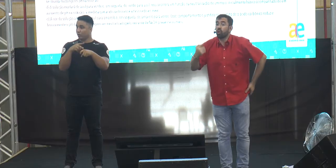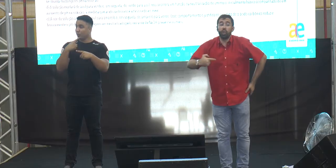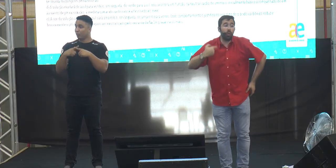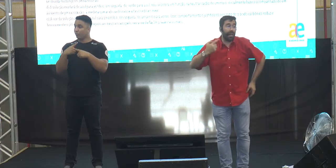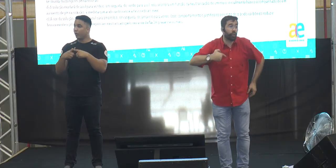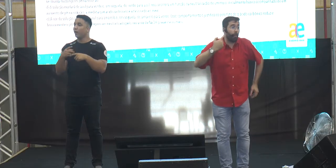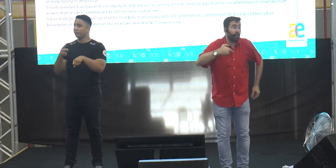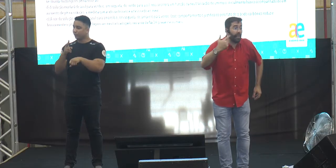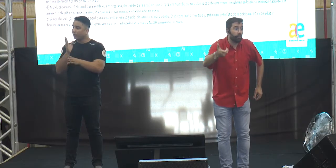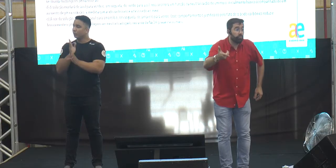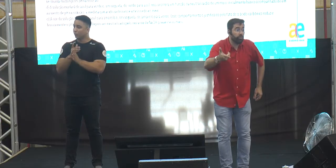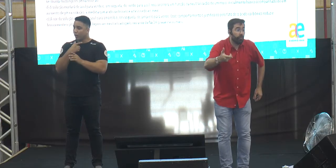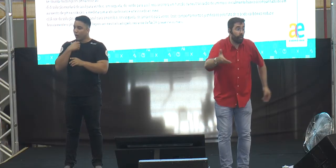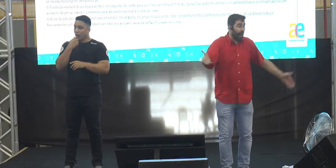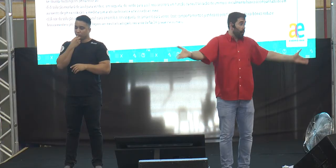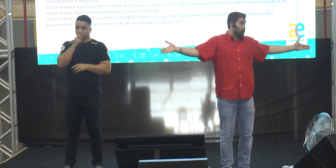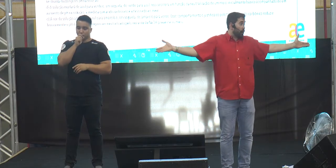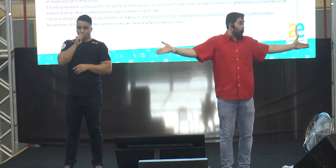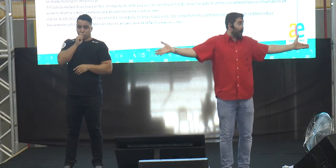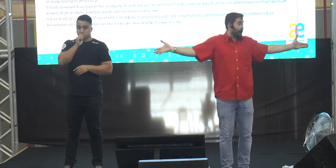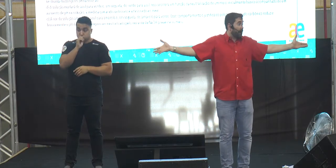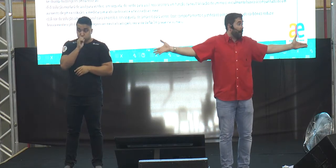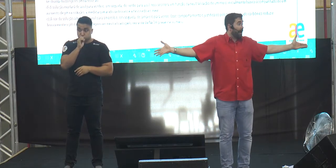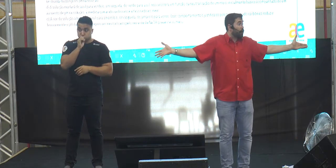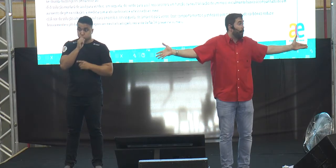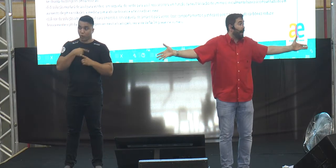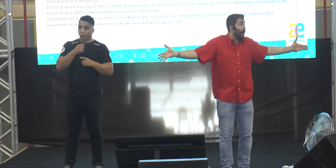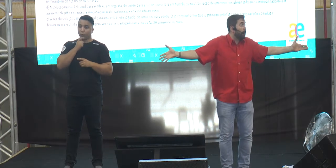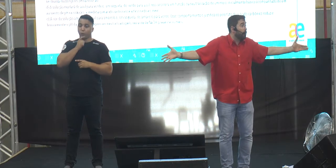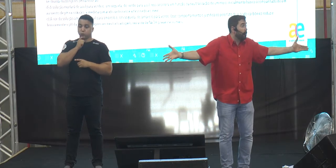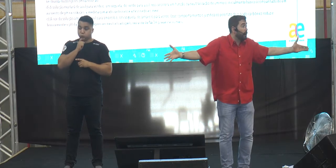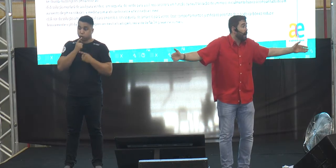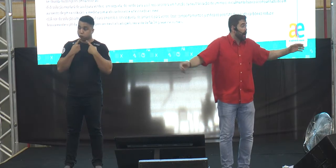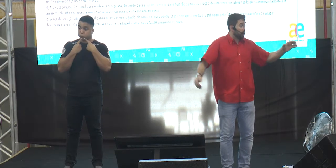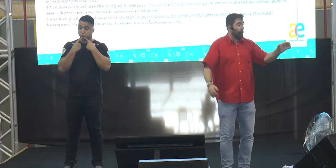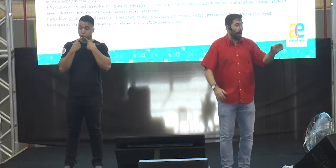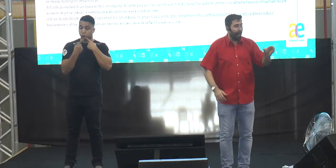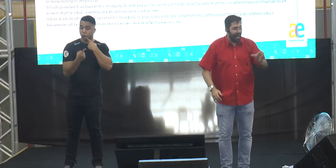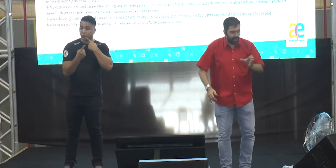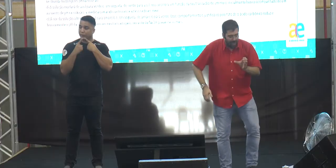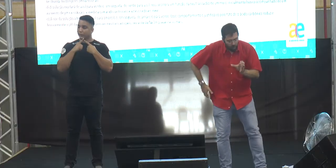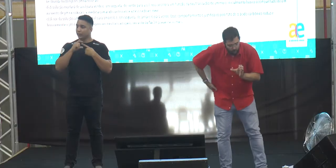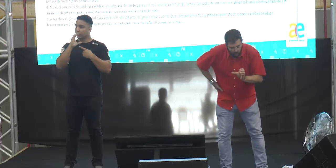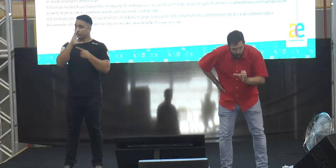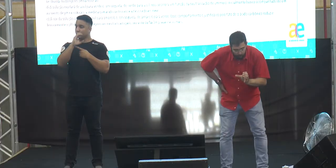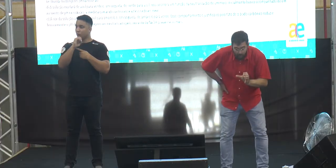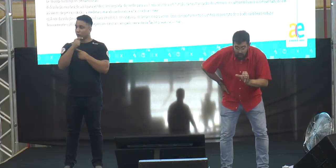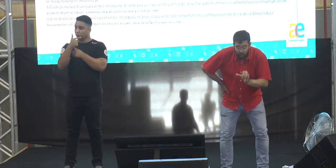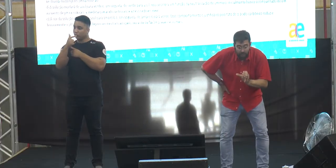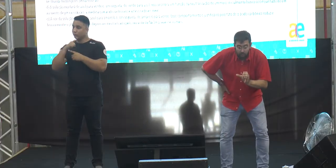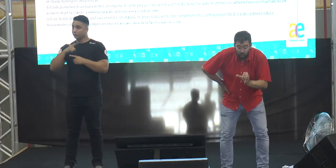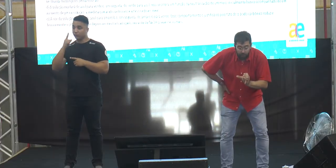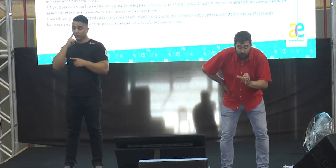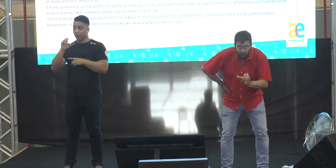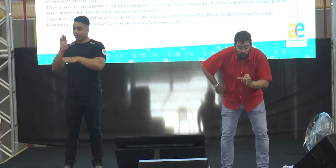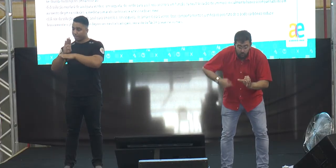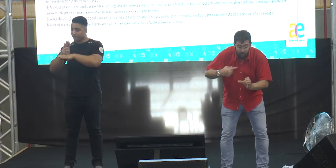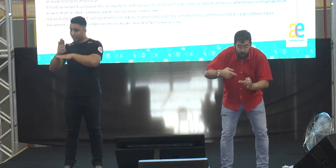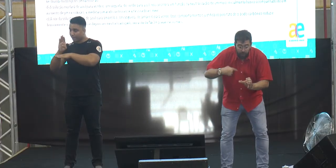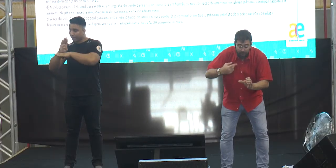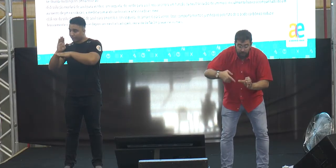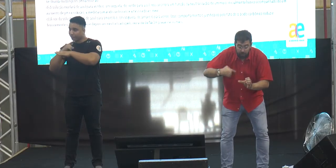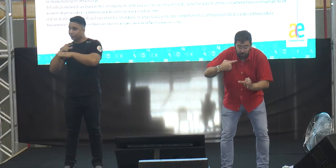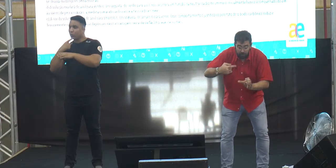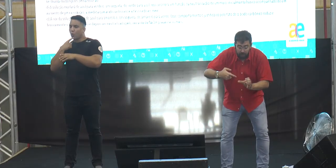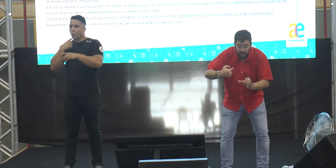se eu continuar soprando, porque ele não disse que horas é que vai parar de soprar, tinha uma base, aí eu sopro e eu resolvo que vou